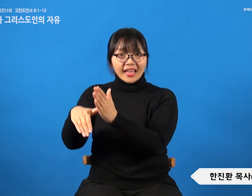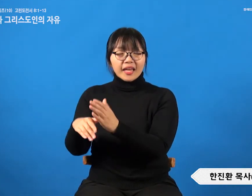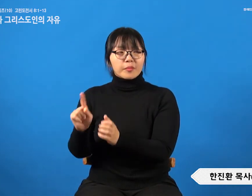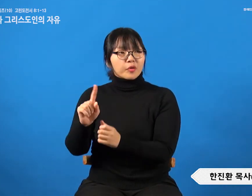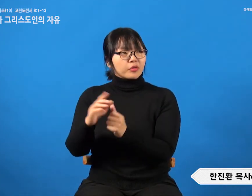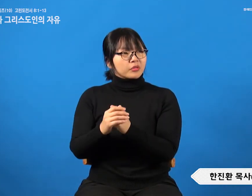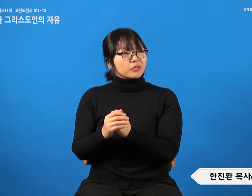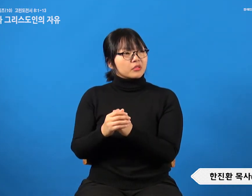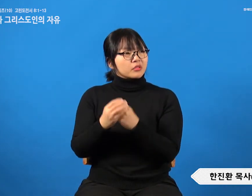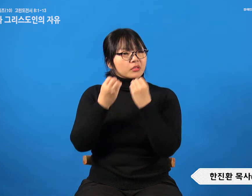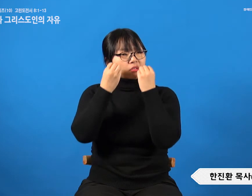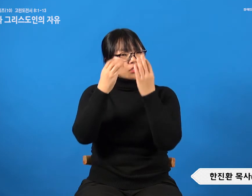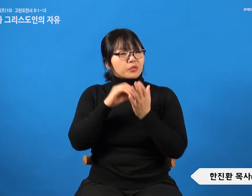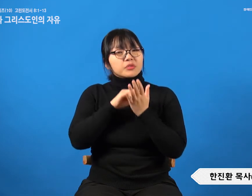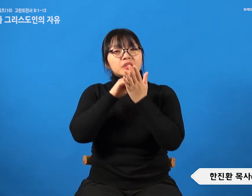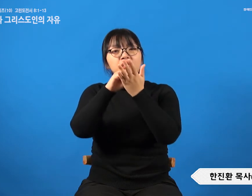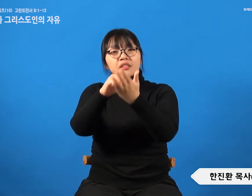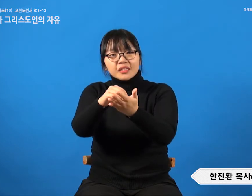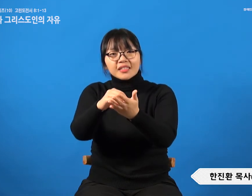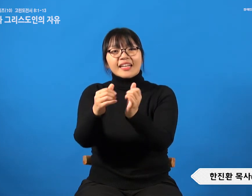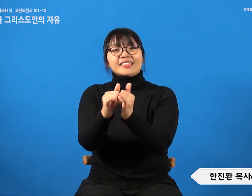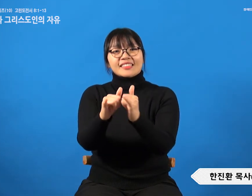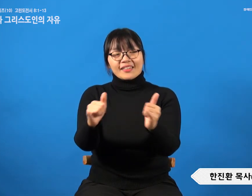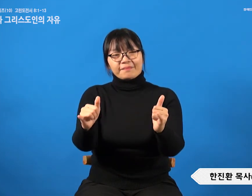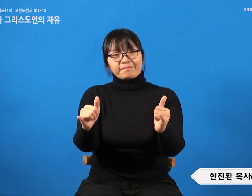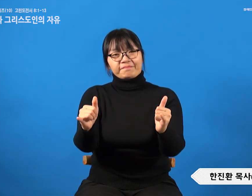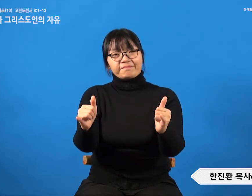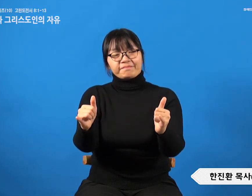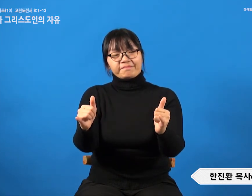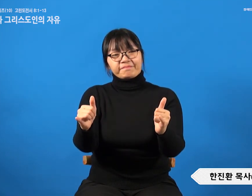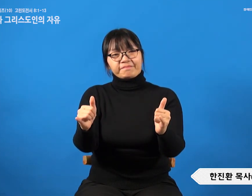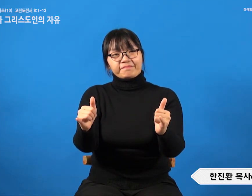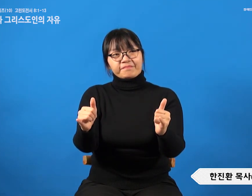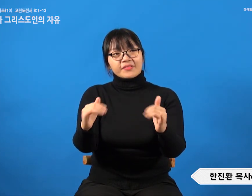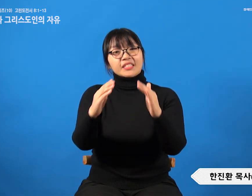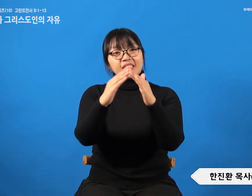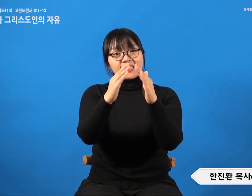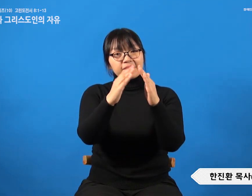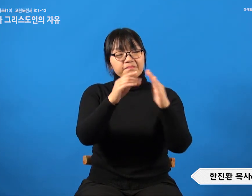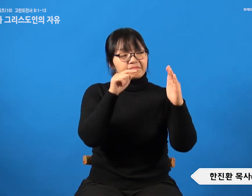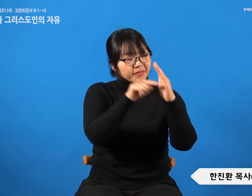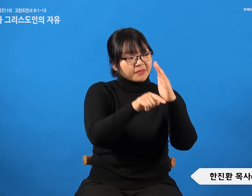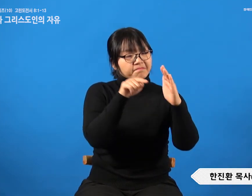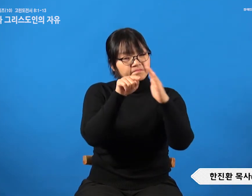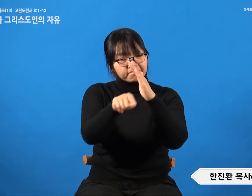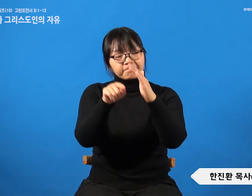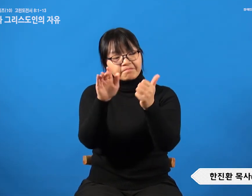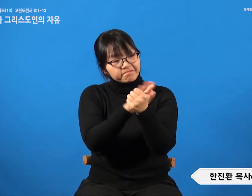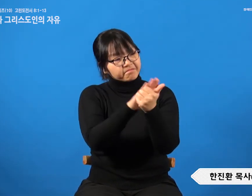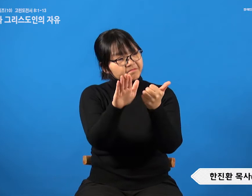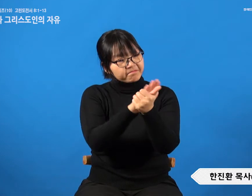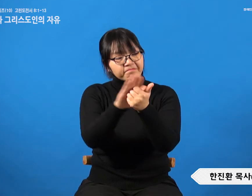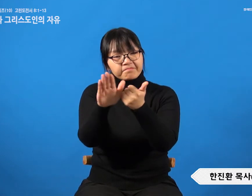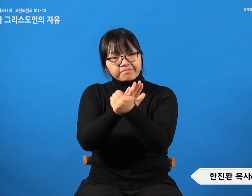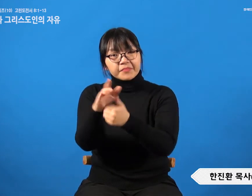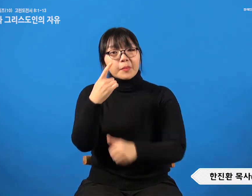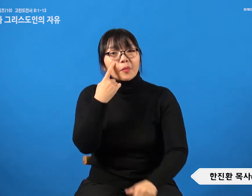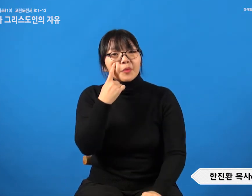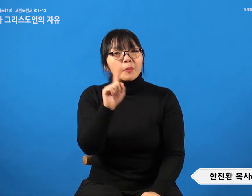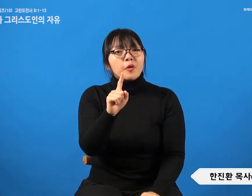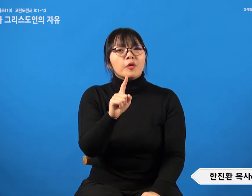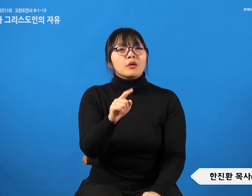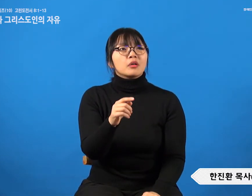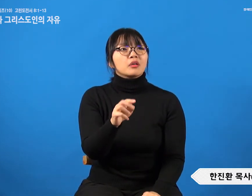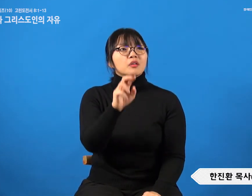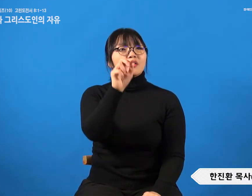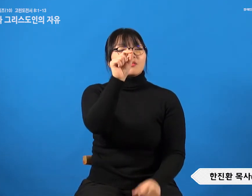갓 등록한 이 원입 신자들, 초신자들, 그런 사람들 집에 신방을 가면 이방 저방 붙어있는